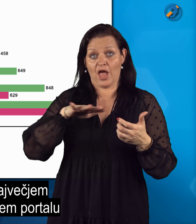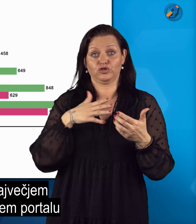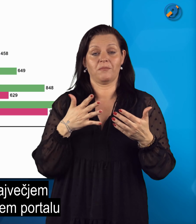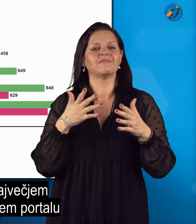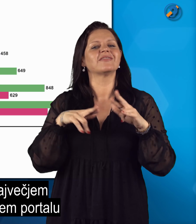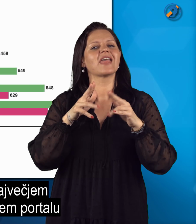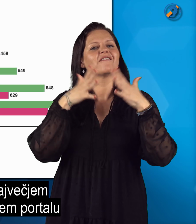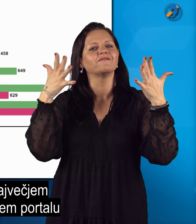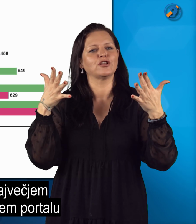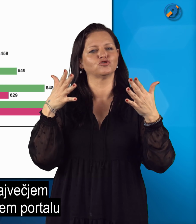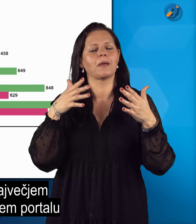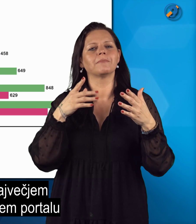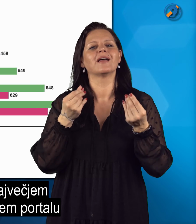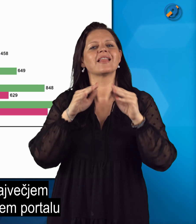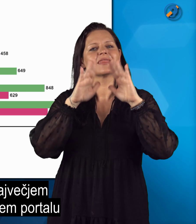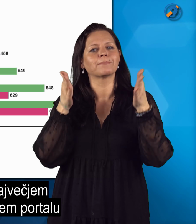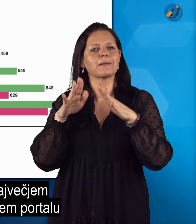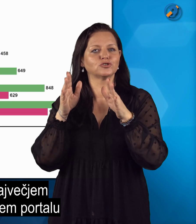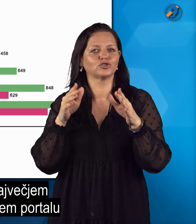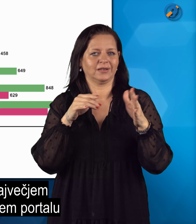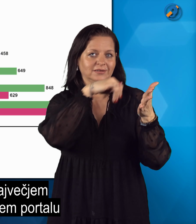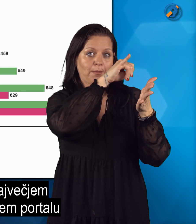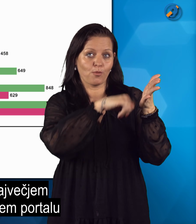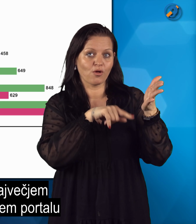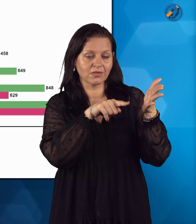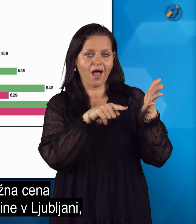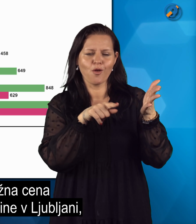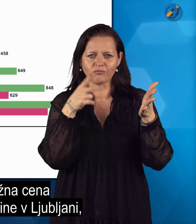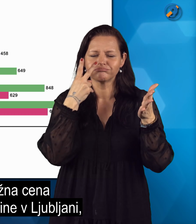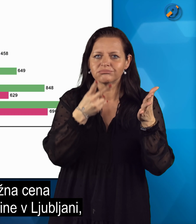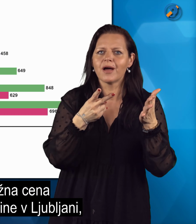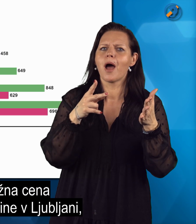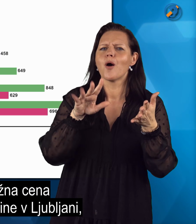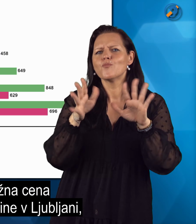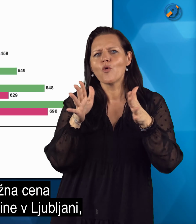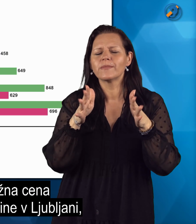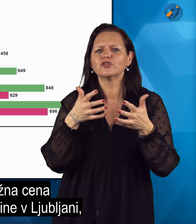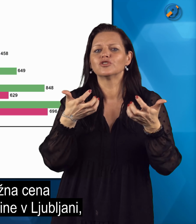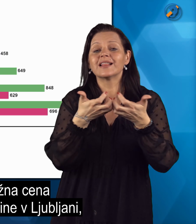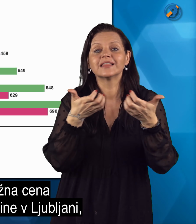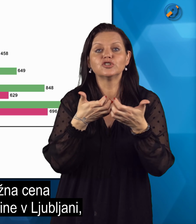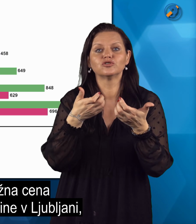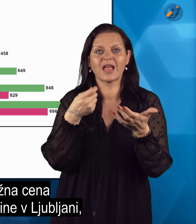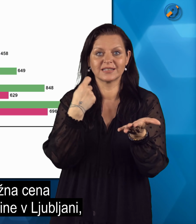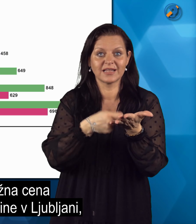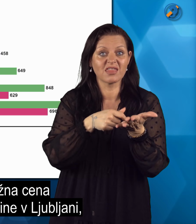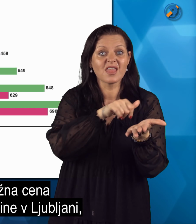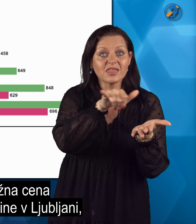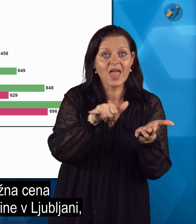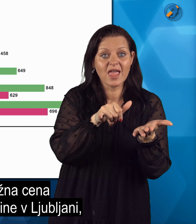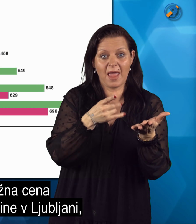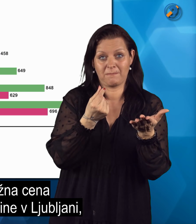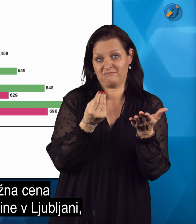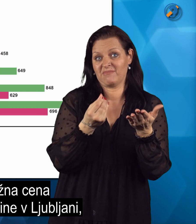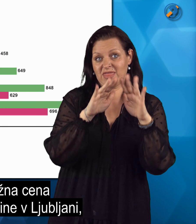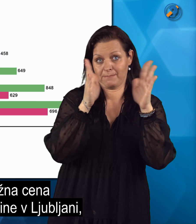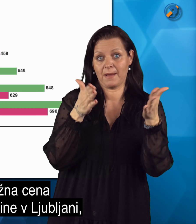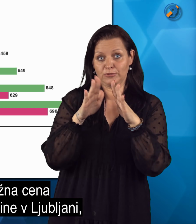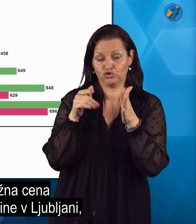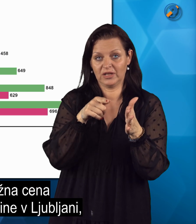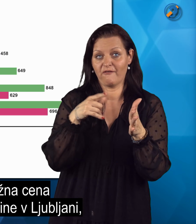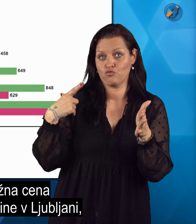največjem nepremičninskem portalu povprečna tržna cena najema nepremičnine v Ljubljani, velike med 30 in 70